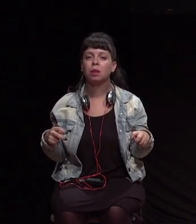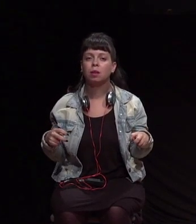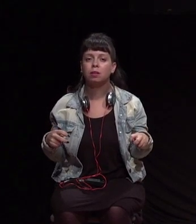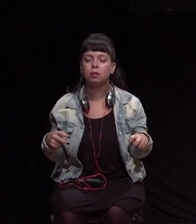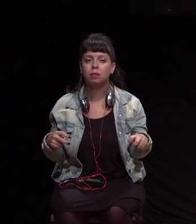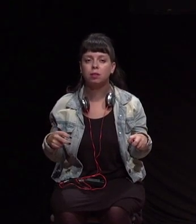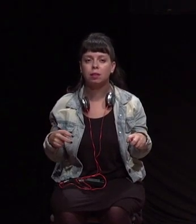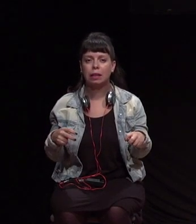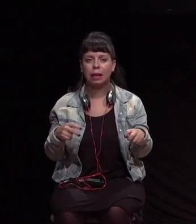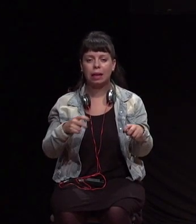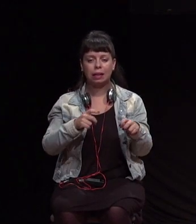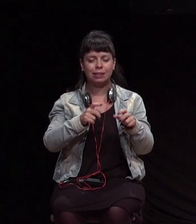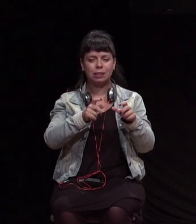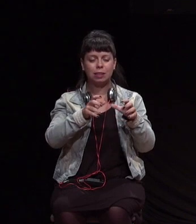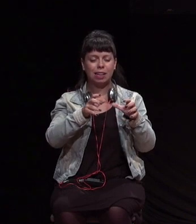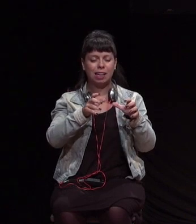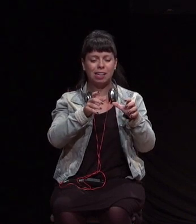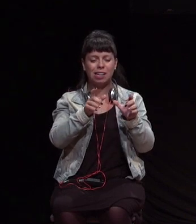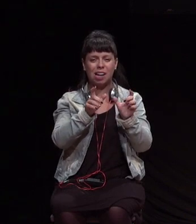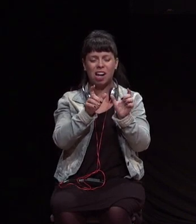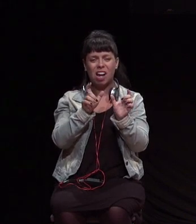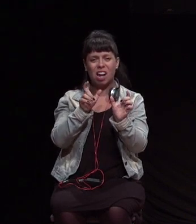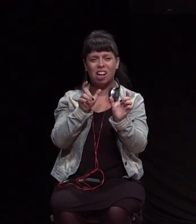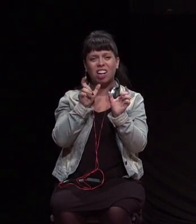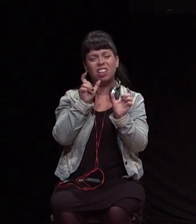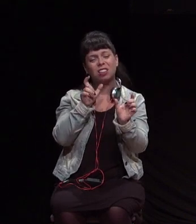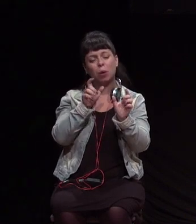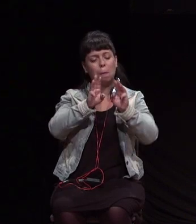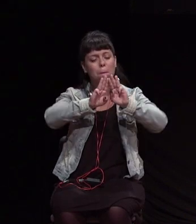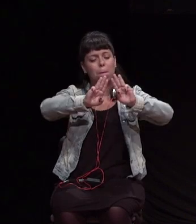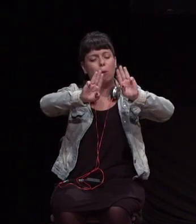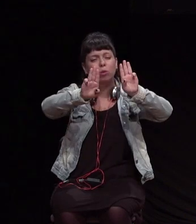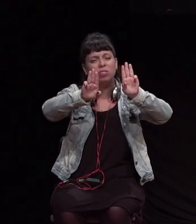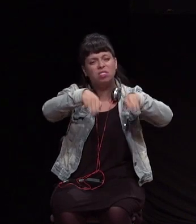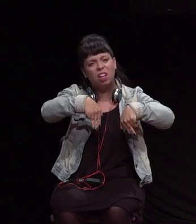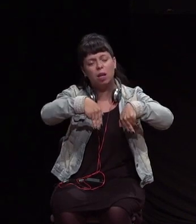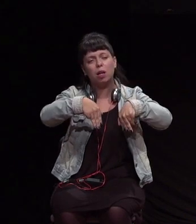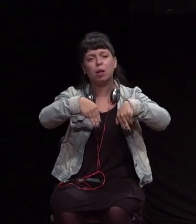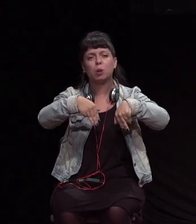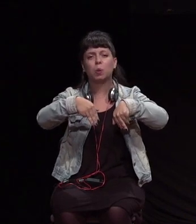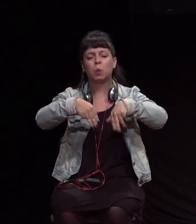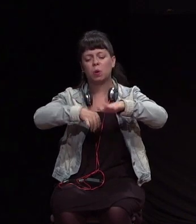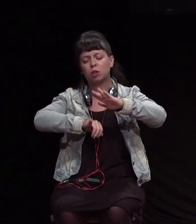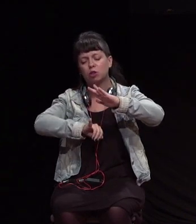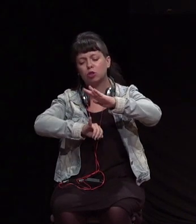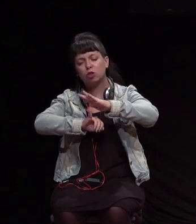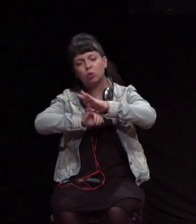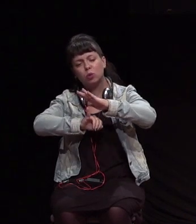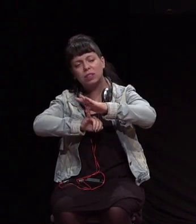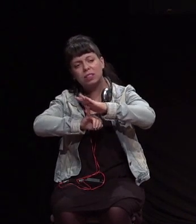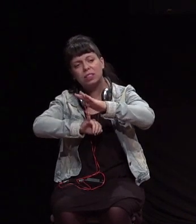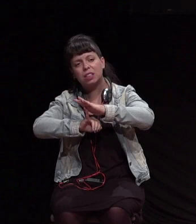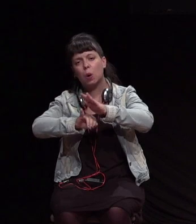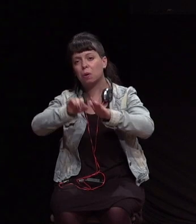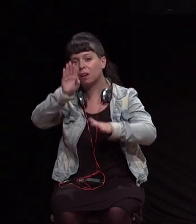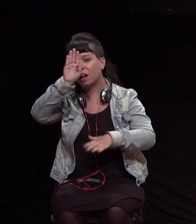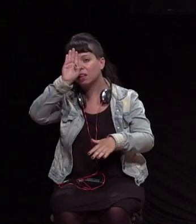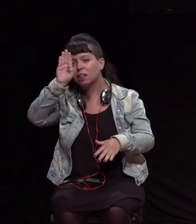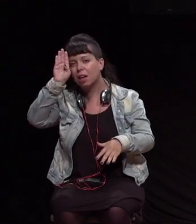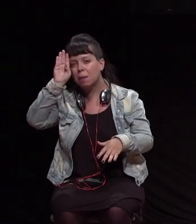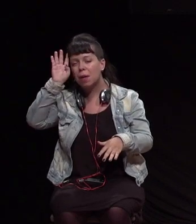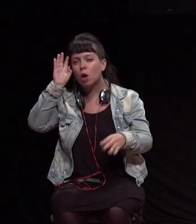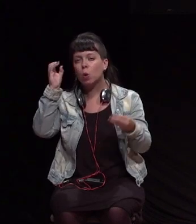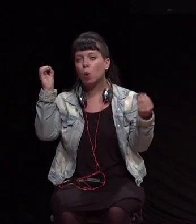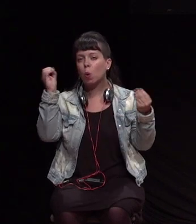desconstruir essas categorias que são utilizadas pelos museus, pelas instituições, pelo sistema acadêmico, lembrando